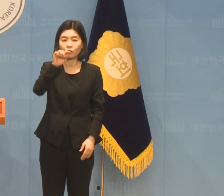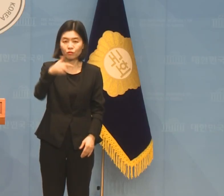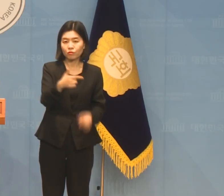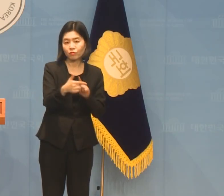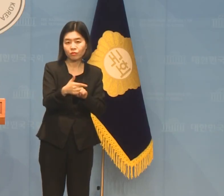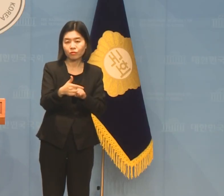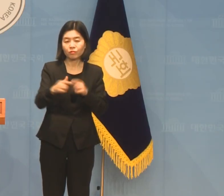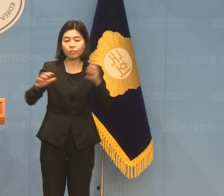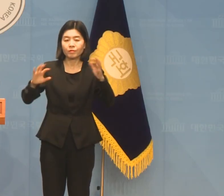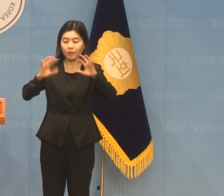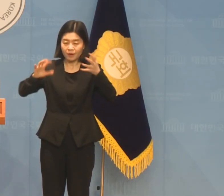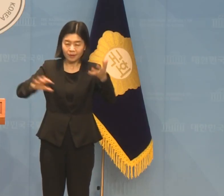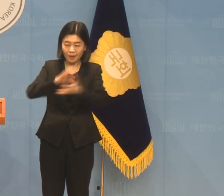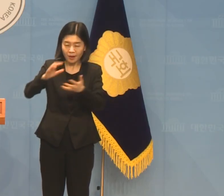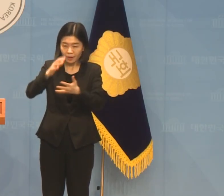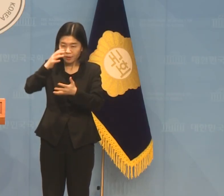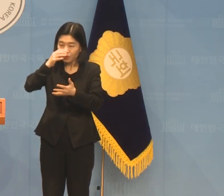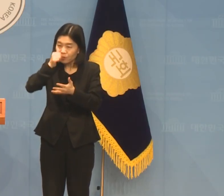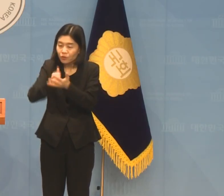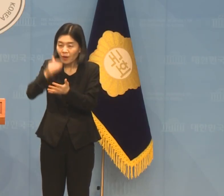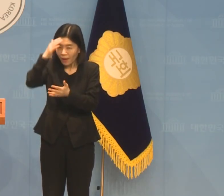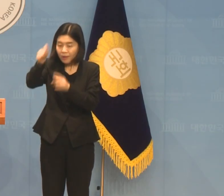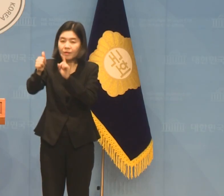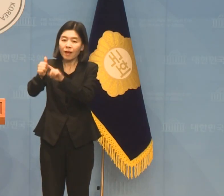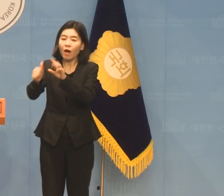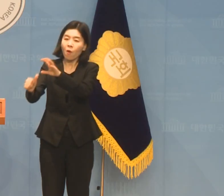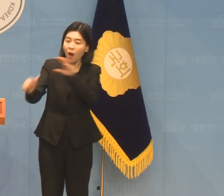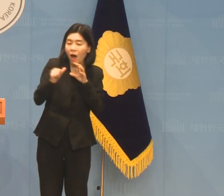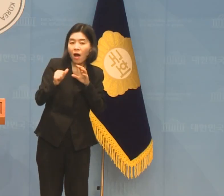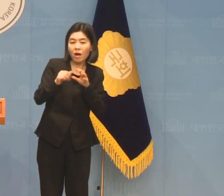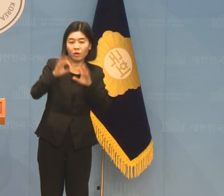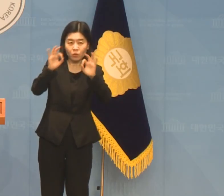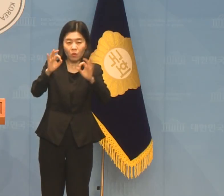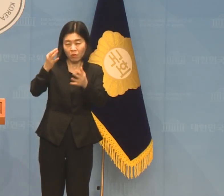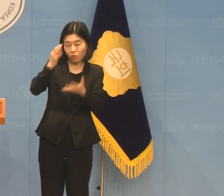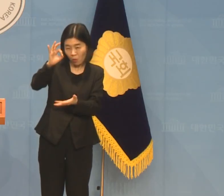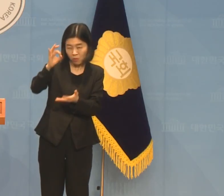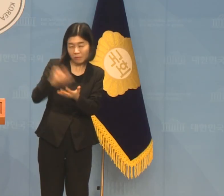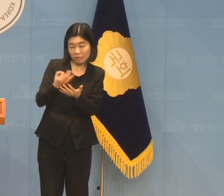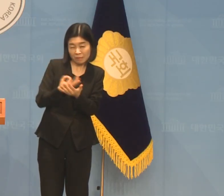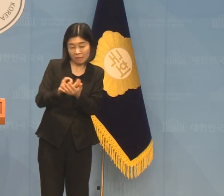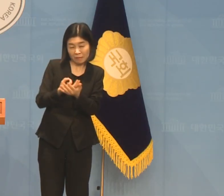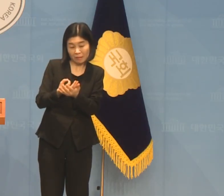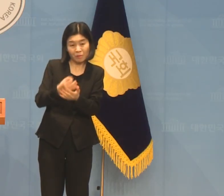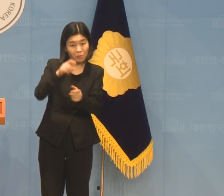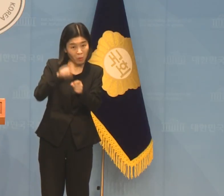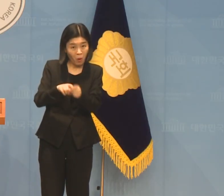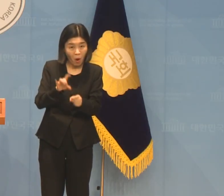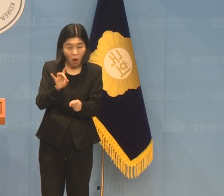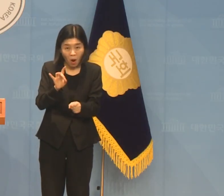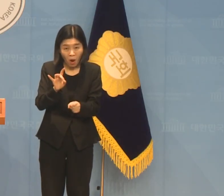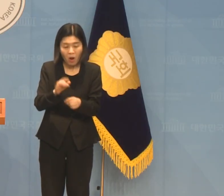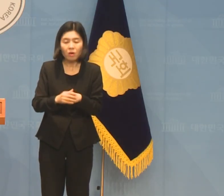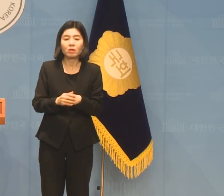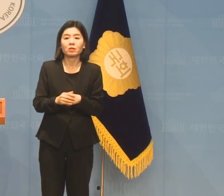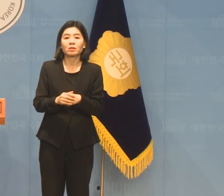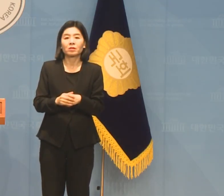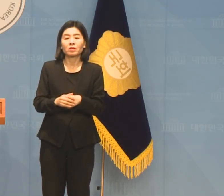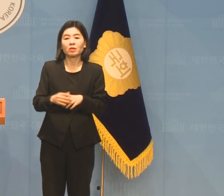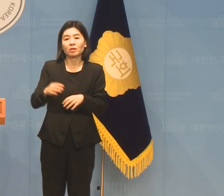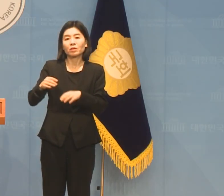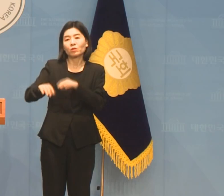돈벌이의 수단으로 삼으려는 것입니까? 극우 세력이 대선판에 끼겠다고 합니다.